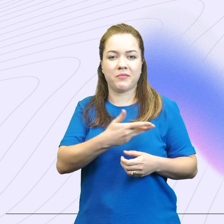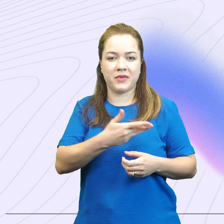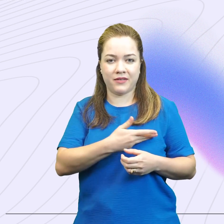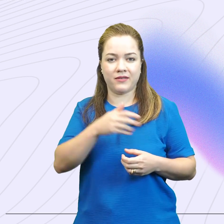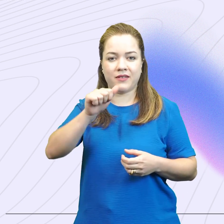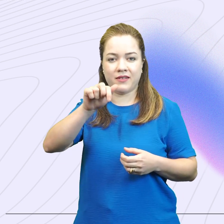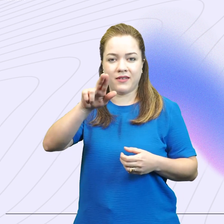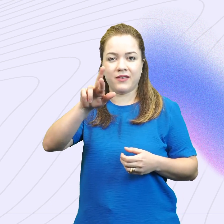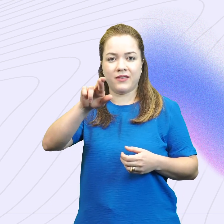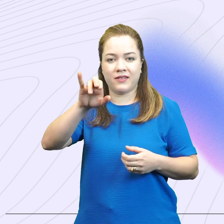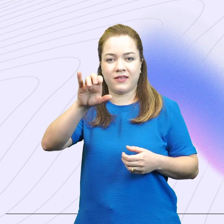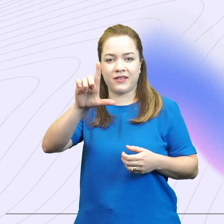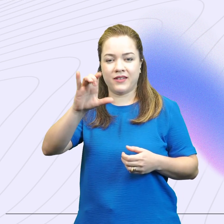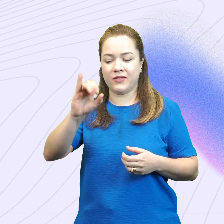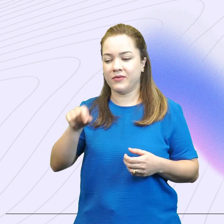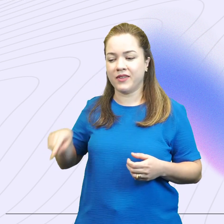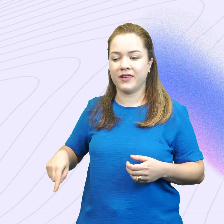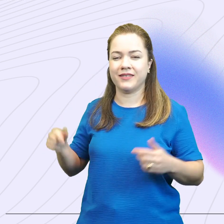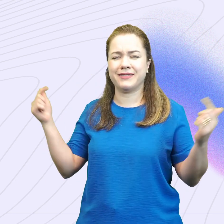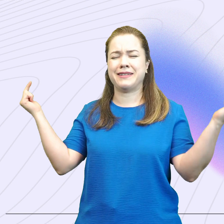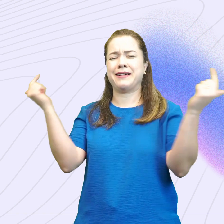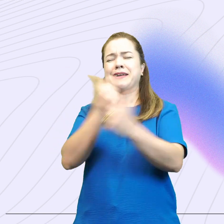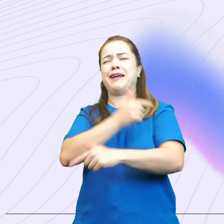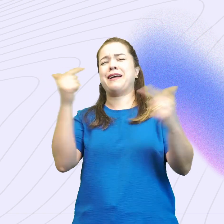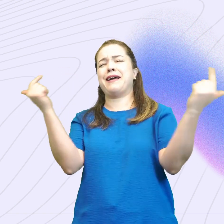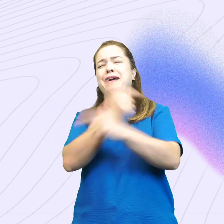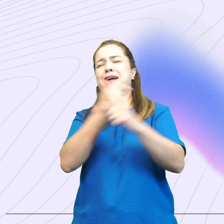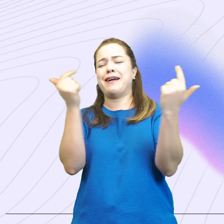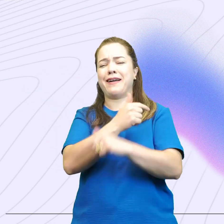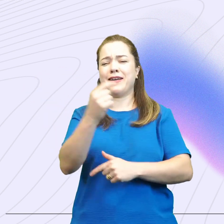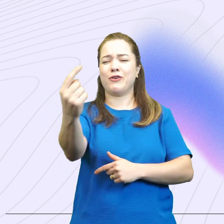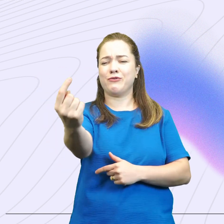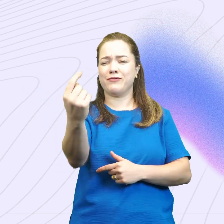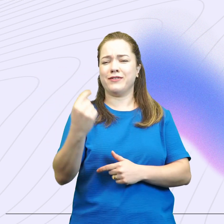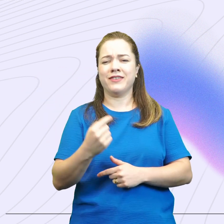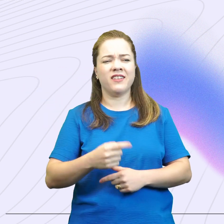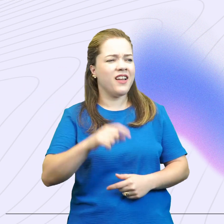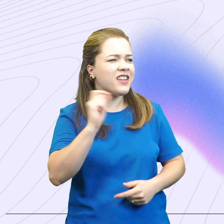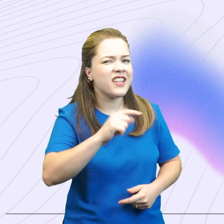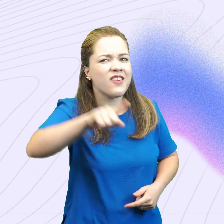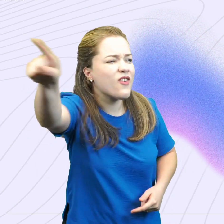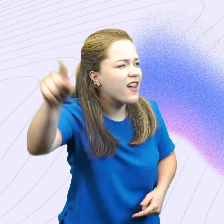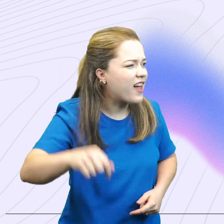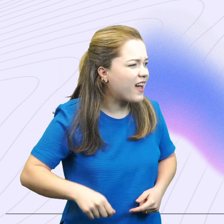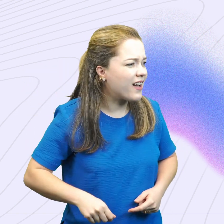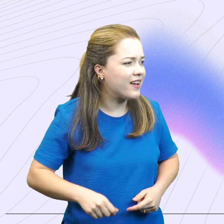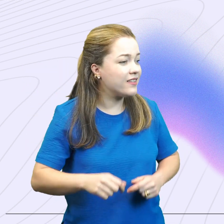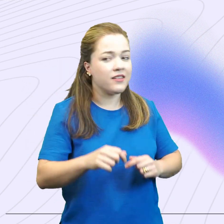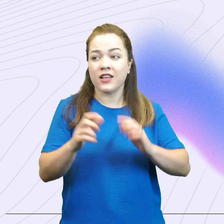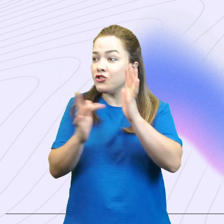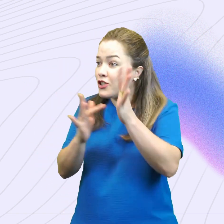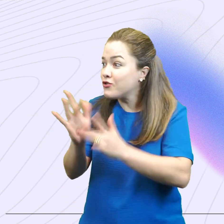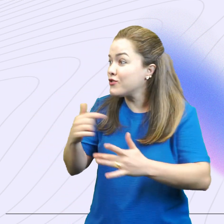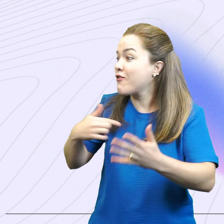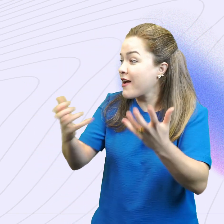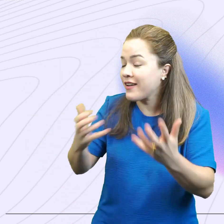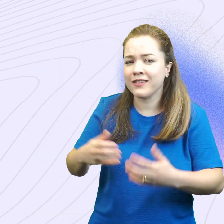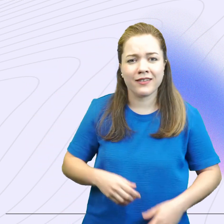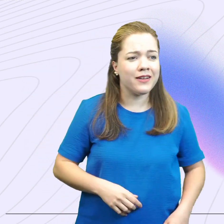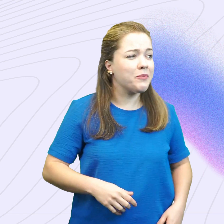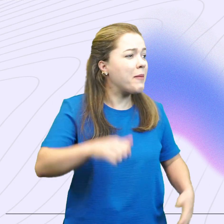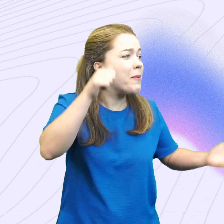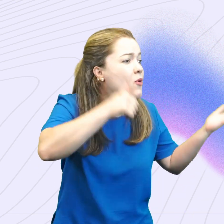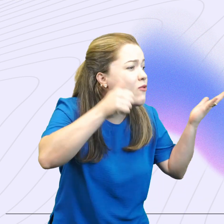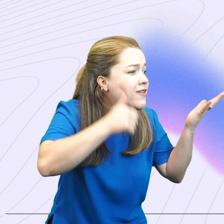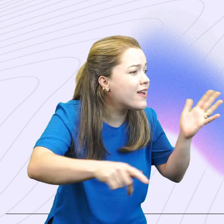me esperando, eu voltei, quando eu voltei, ele estava rolando da risada na minha cara. Ele falou, o que você foi fazer lá na frente? Eu falei, cara, é Jesus, eu quero. Ele falou, mas era